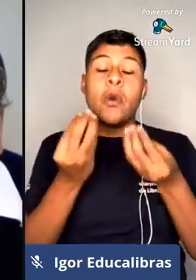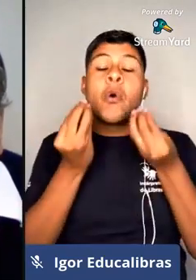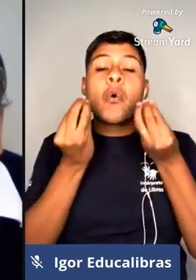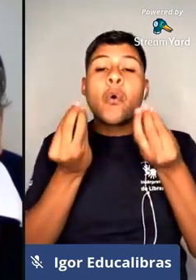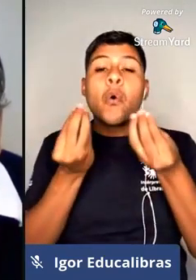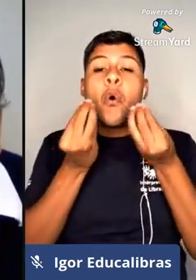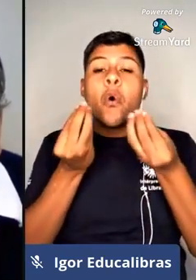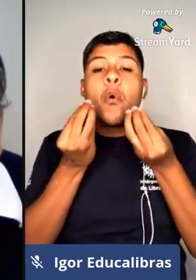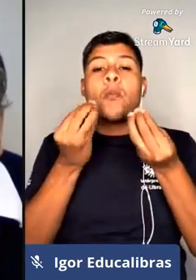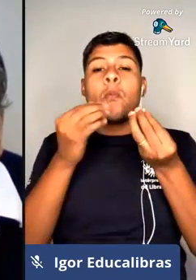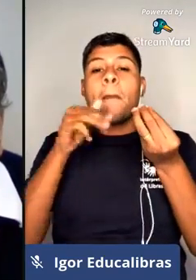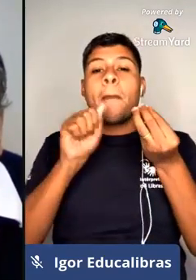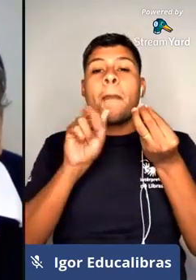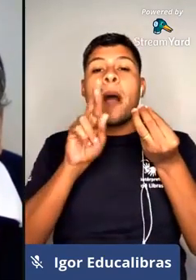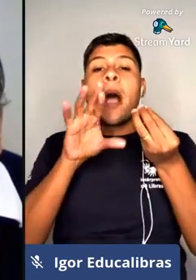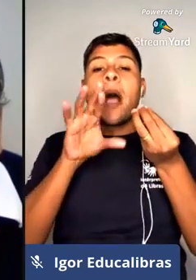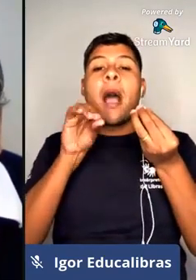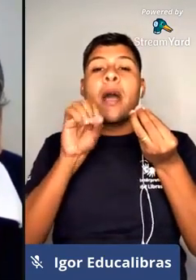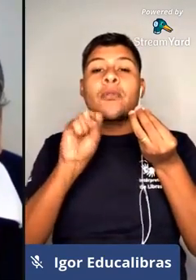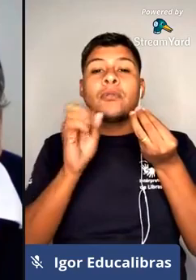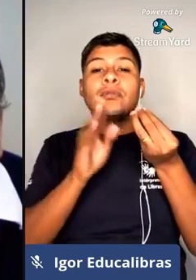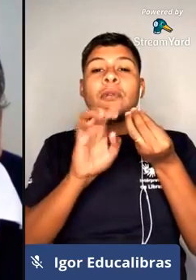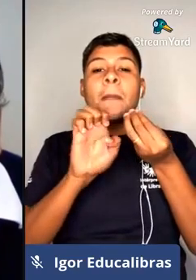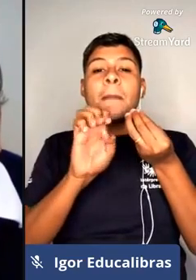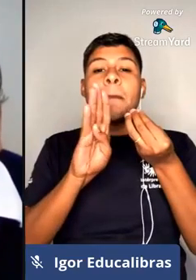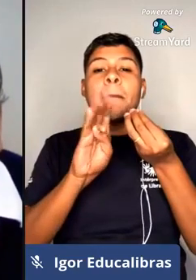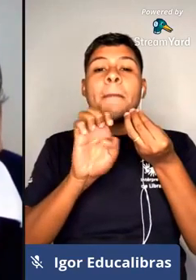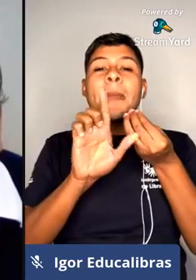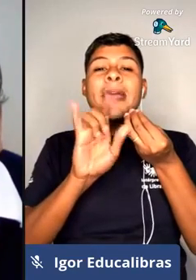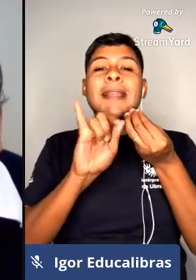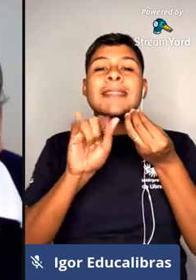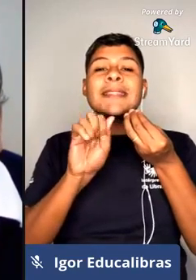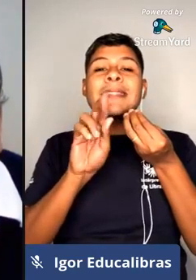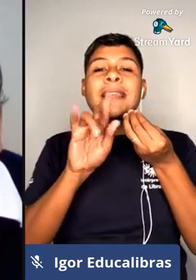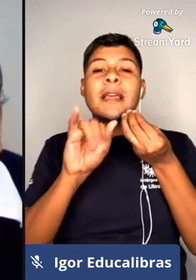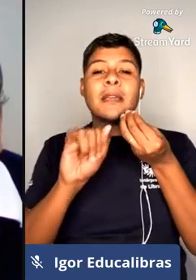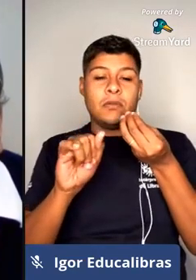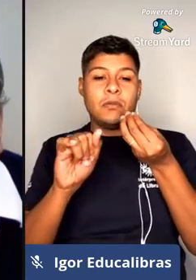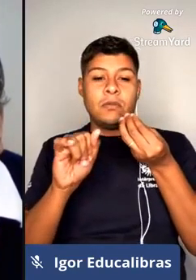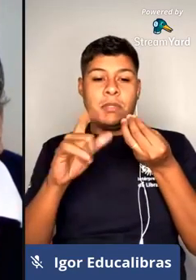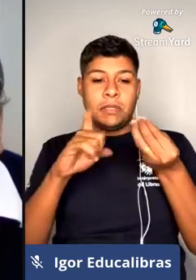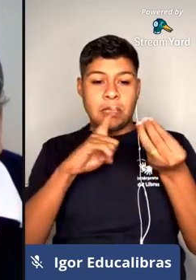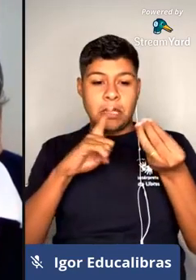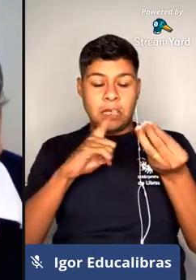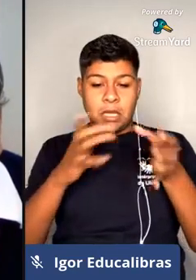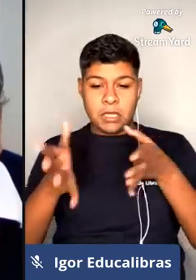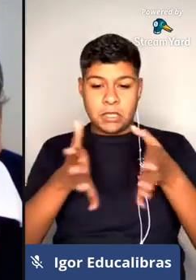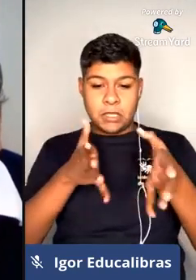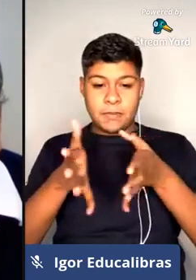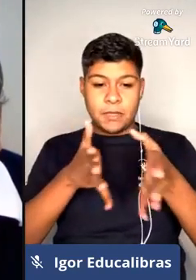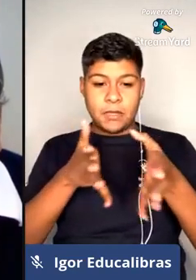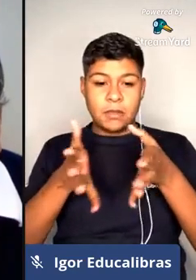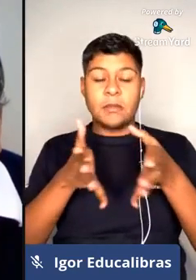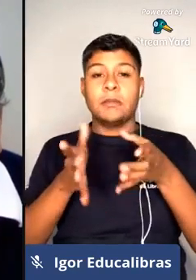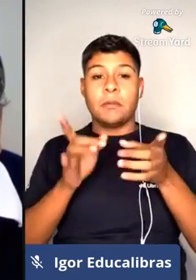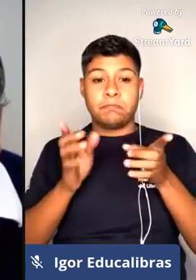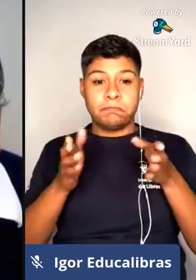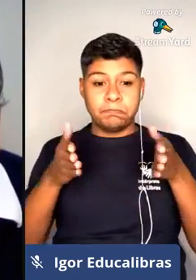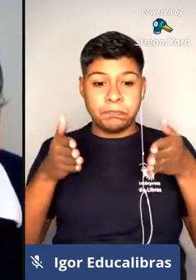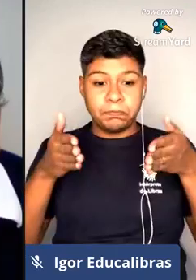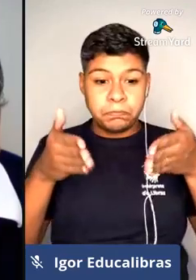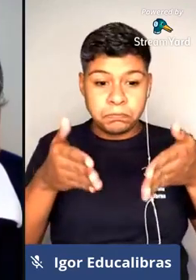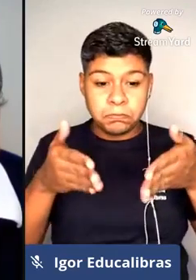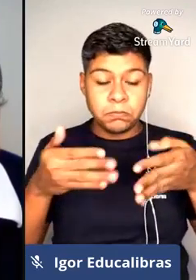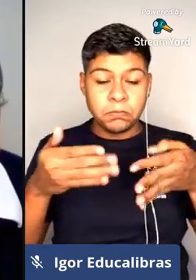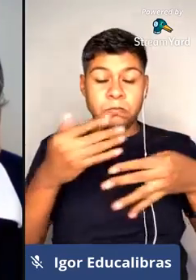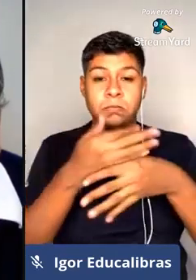o Marcos Belisário, se consolidam muito a acessibilidade nos pontos comerciais da cidade.